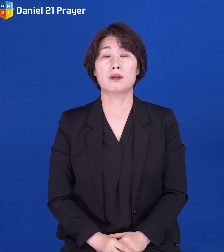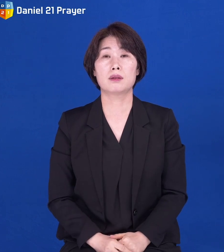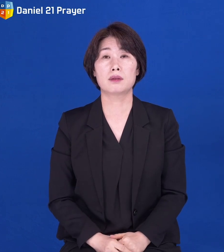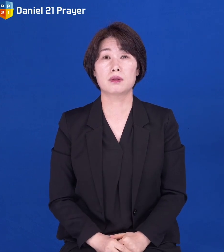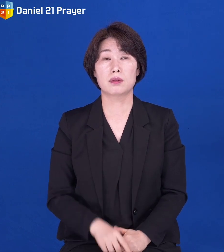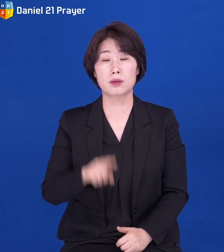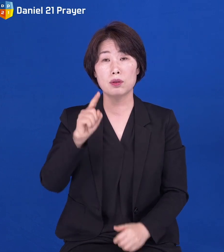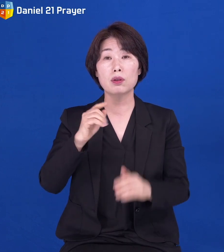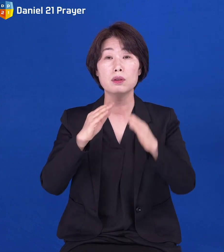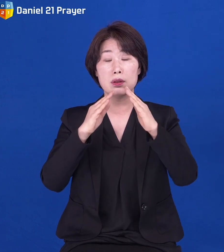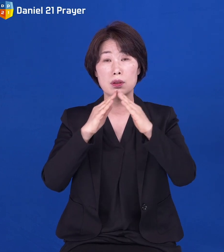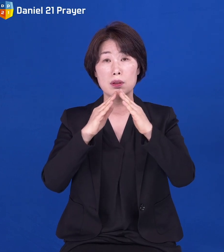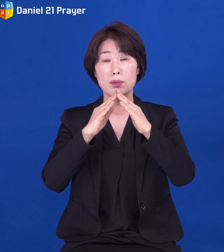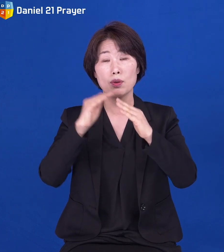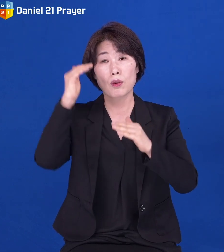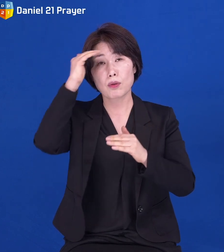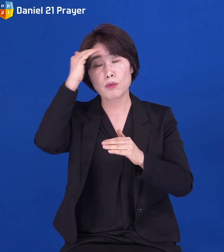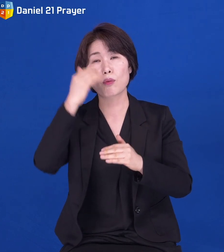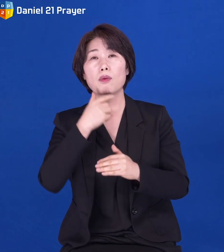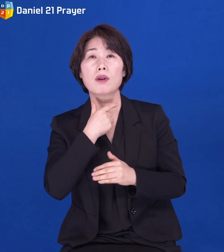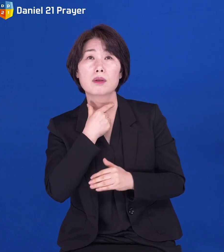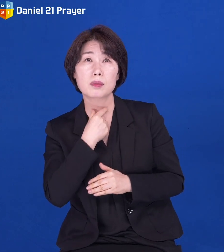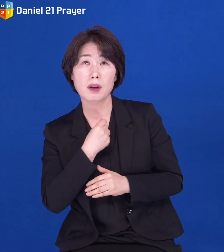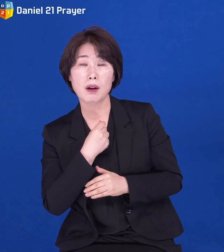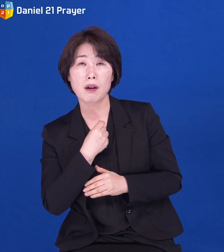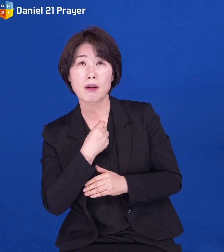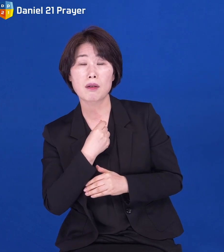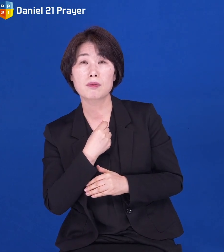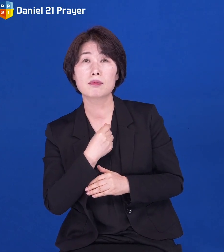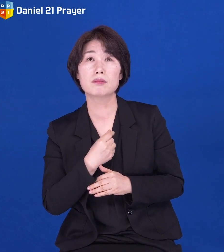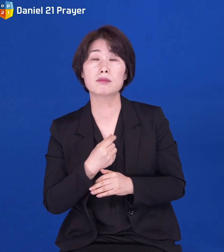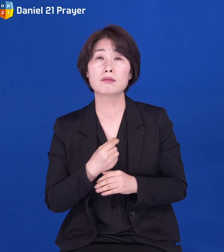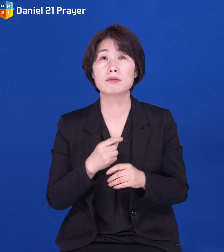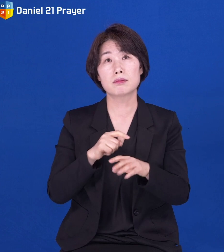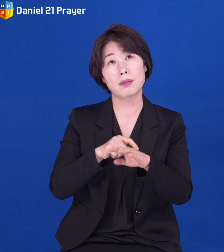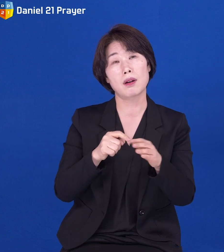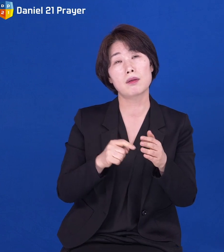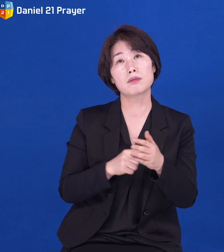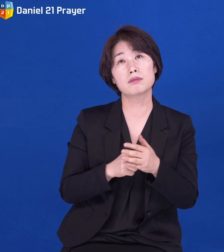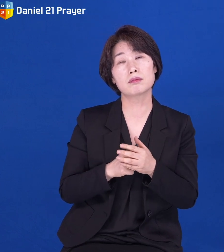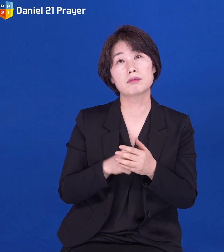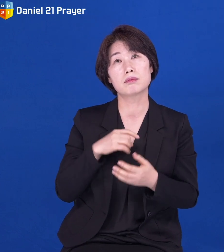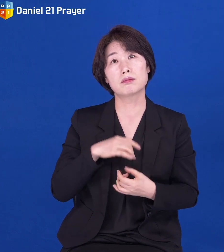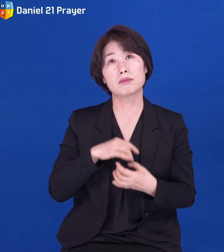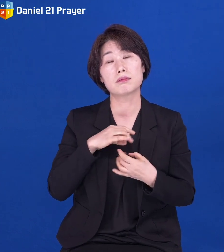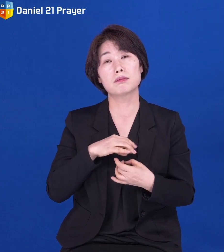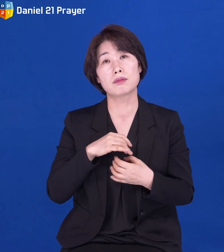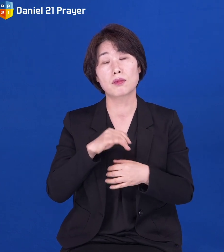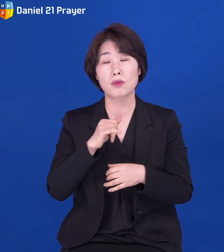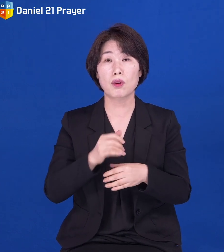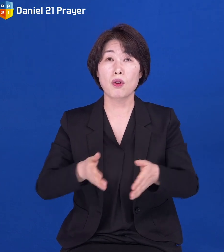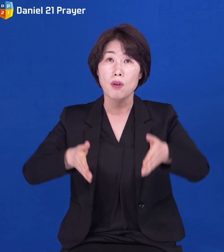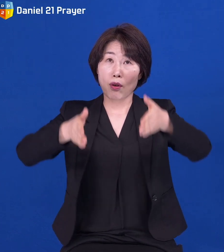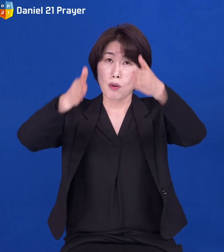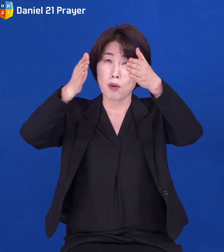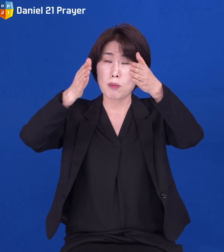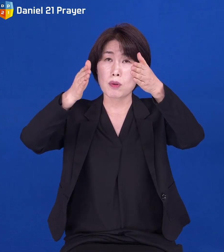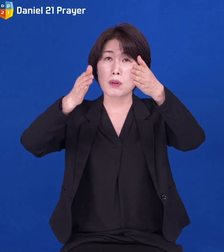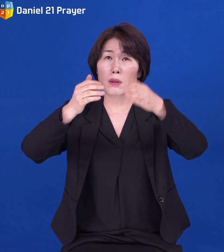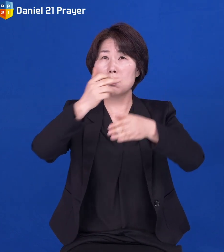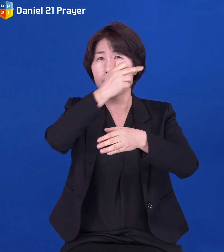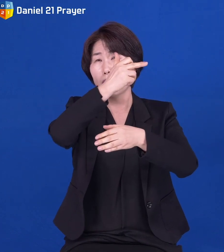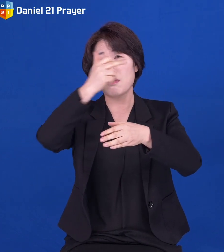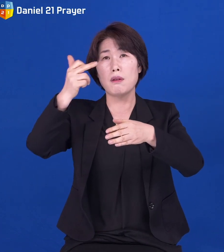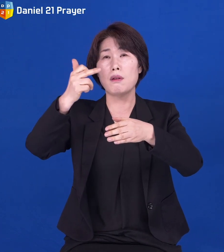저런 집에 한번 구경이라도 가볼까 해서 그냥 돈으로 택도 없죠. 왜냐면 건물 자체가 커 보이고 이제 그러니까